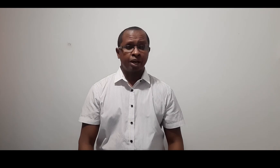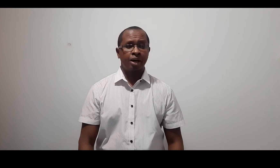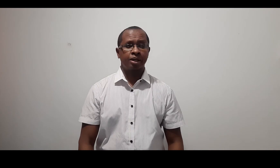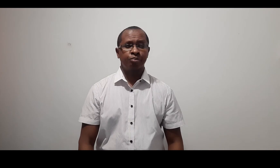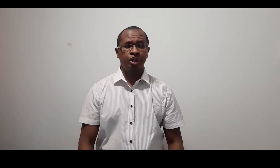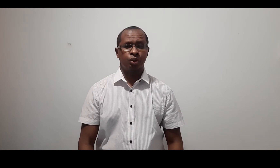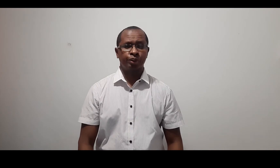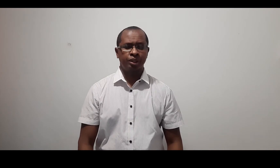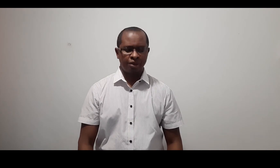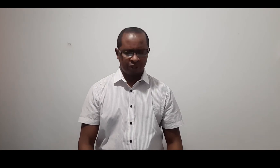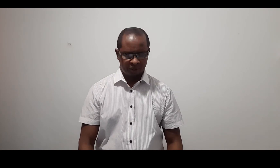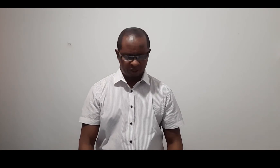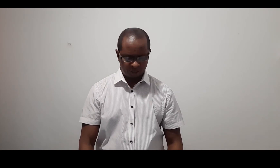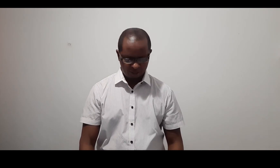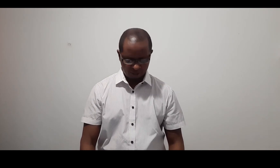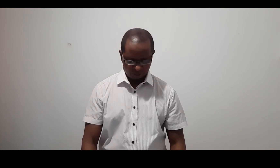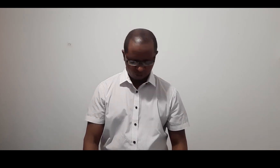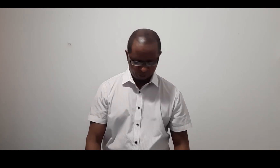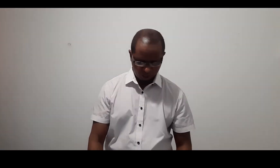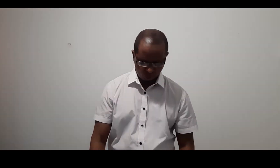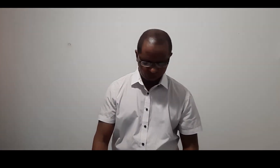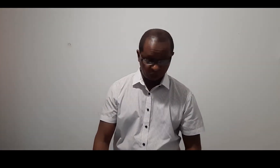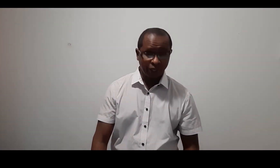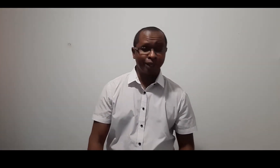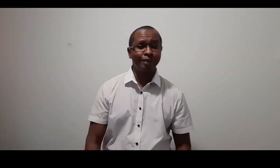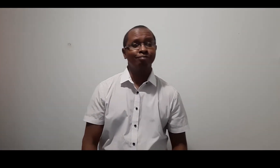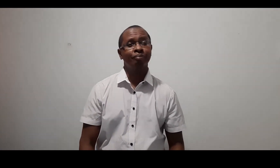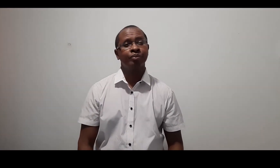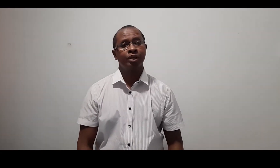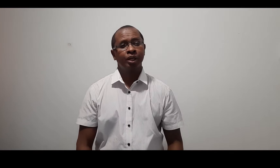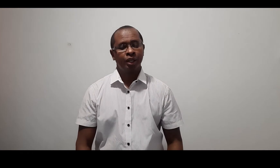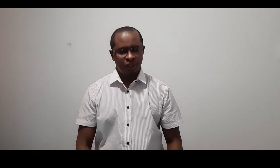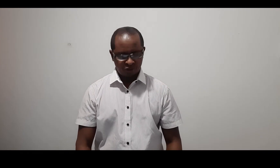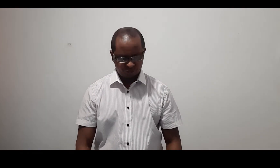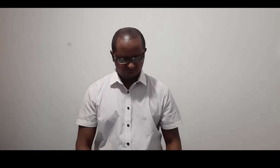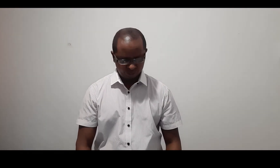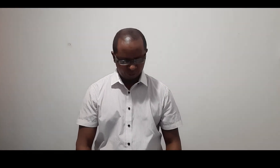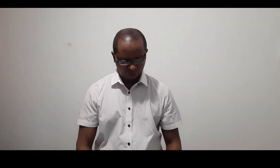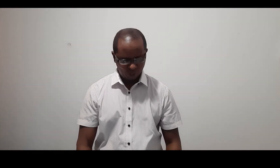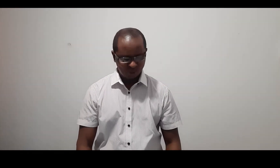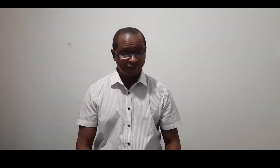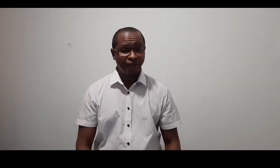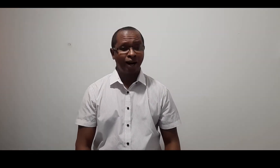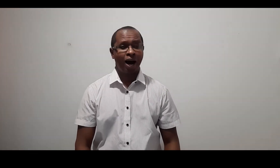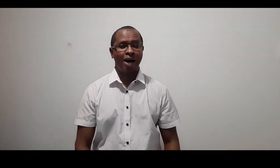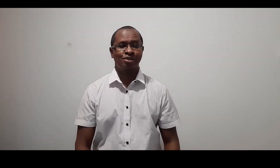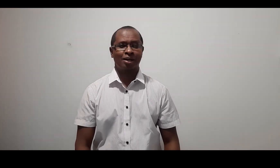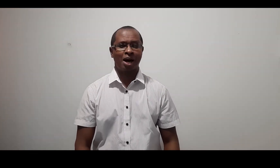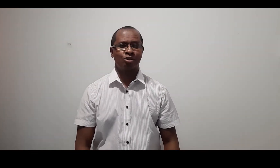ampianar nam ti andro ni tiriavana dia, nomenan lua tenue, ni fu vovau, anza can